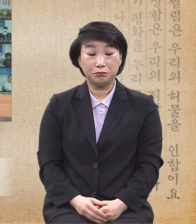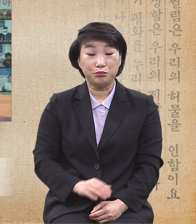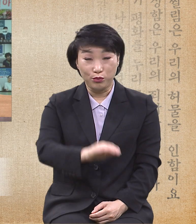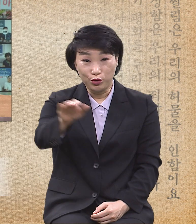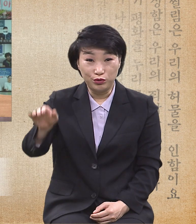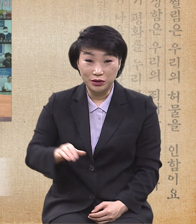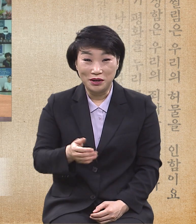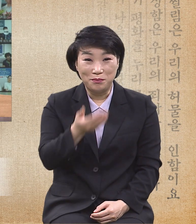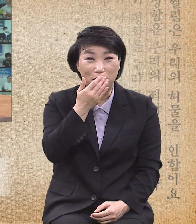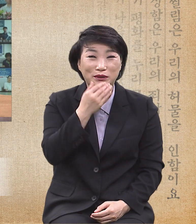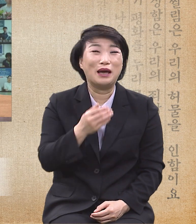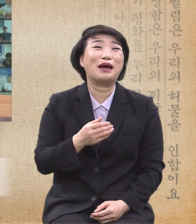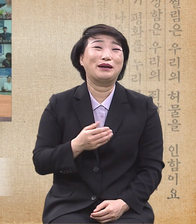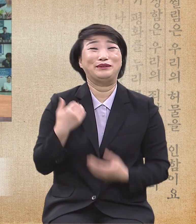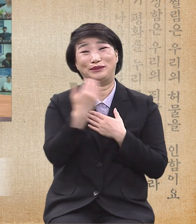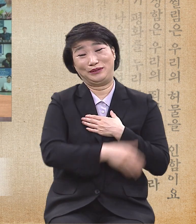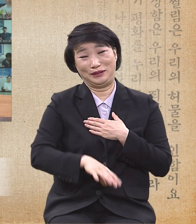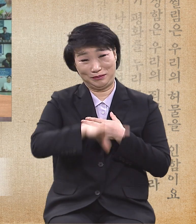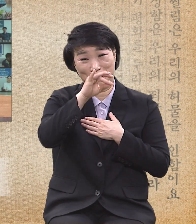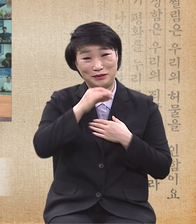우리는 떡이 우선이잖아.